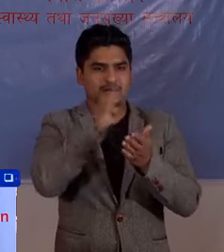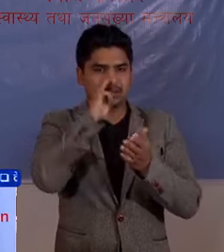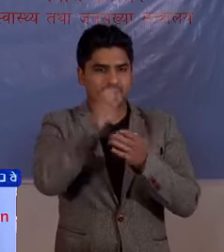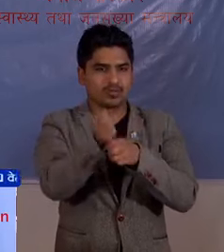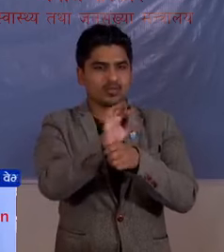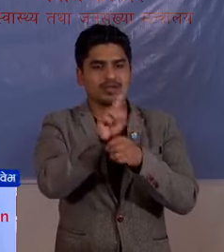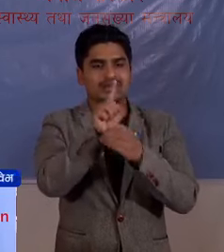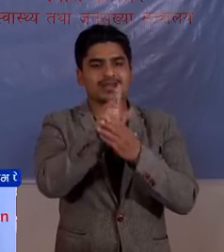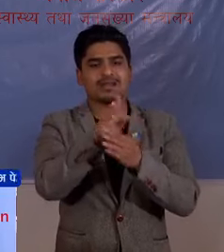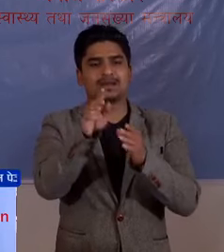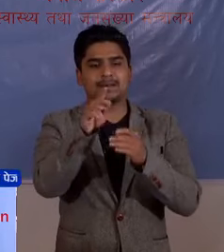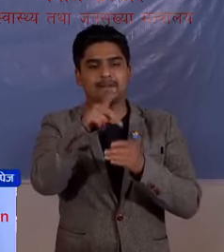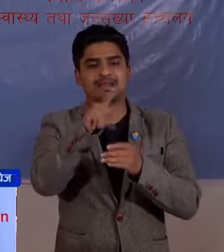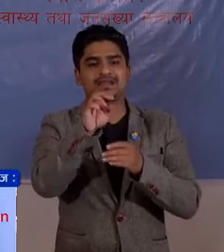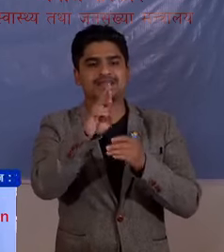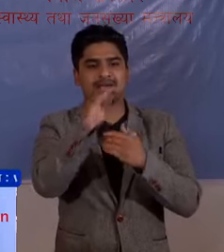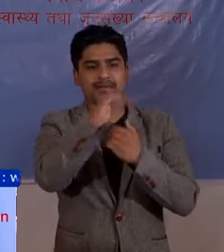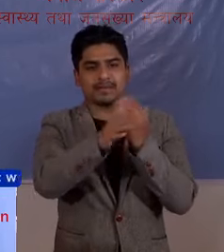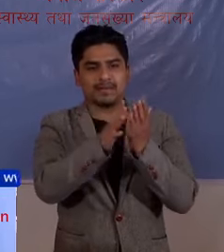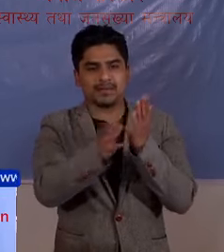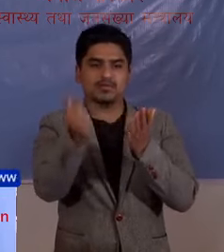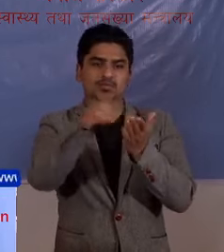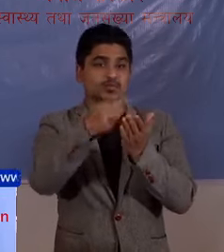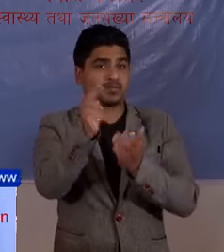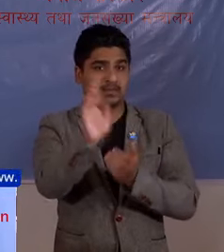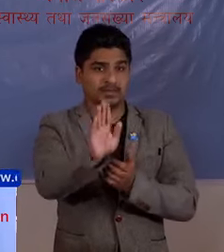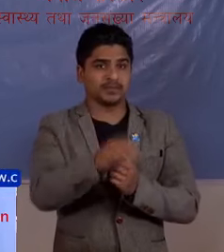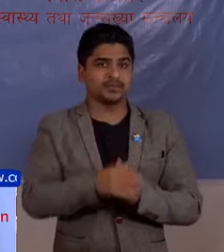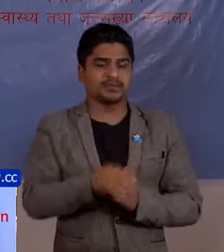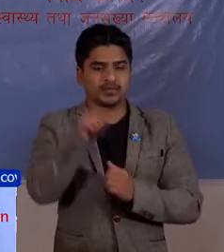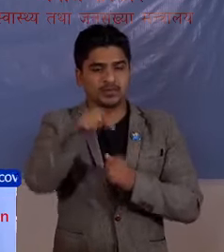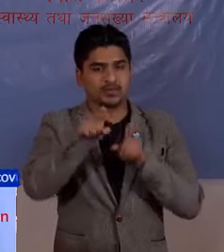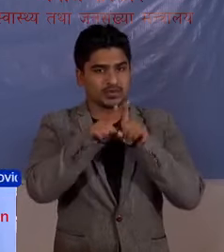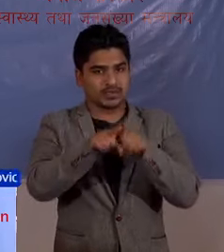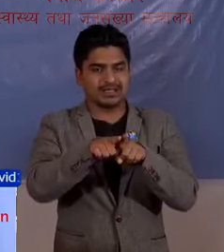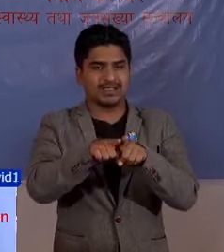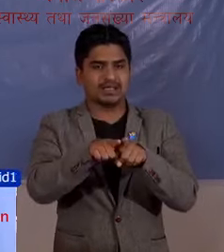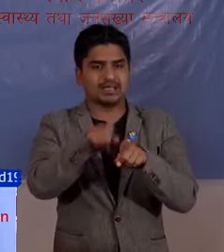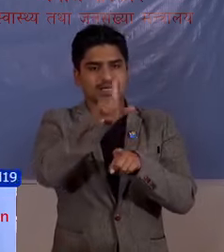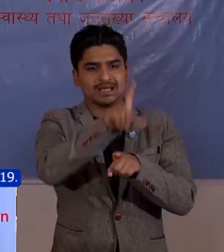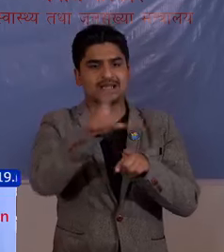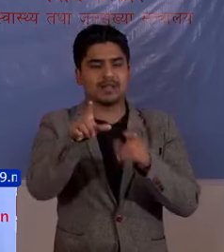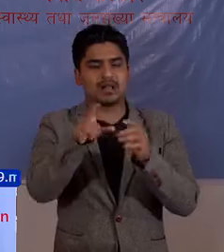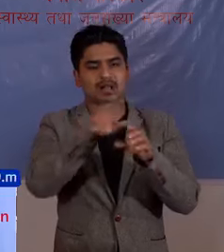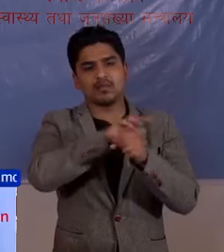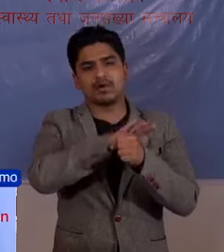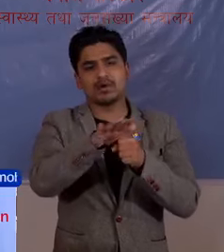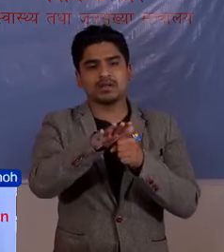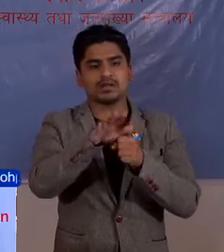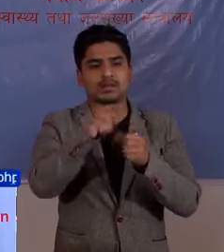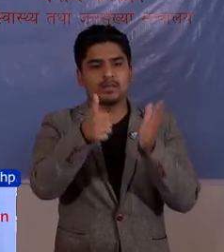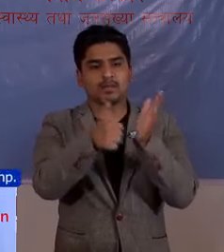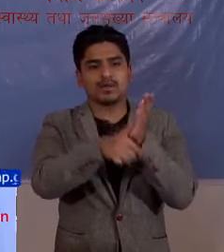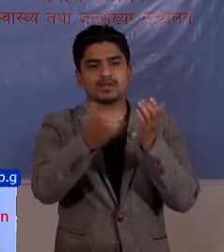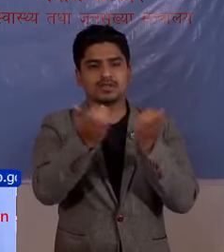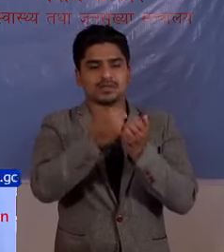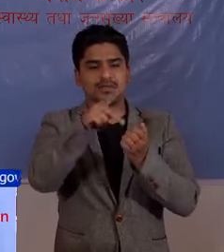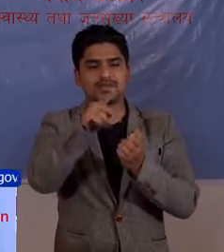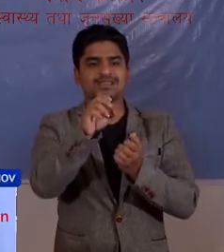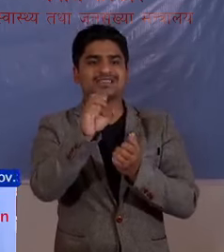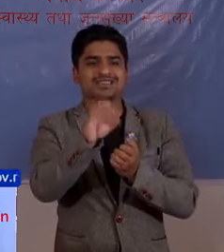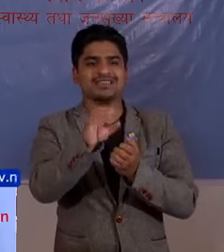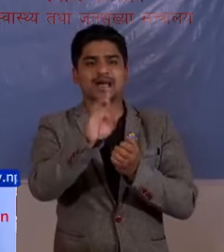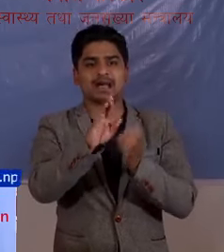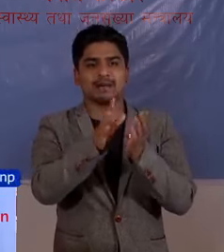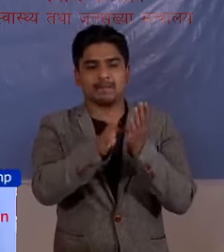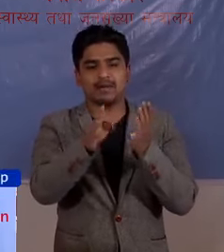कोभिड-19 को परीक्षणको पिसिआर विधिबाट परीक्षण सुरु भएको छ। यो सँगै हाम्रो देशभरि परीक्षण गर्ने पिसिआर